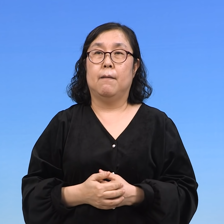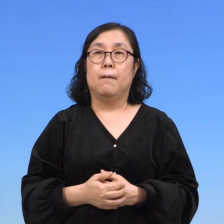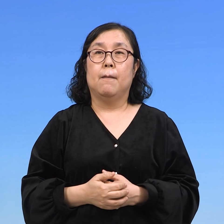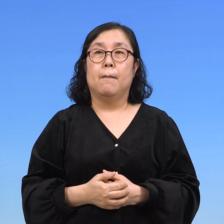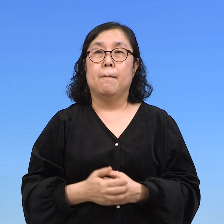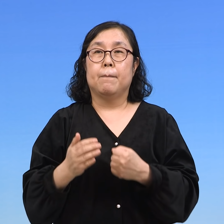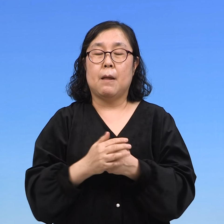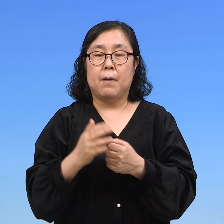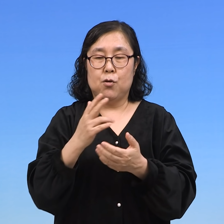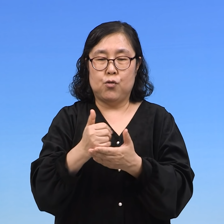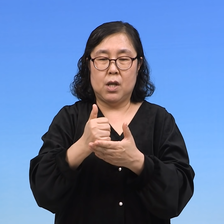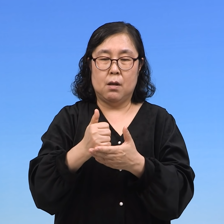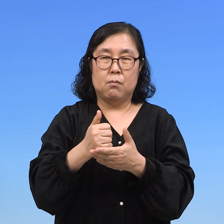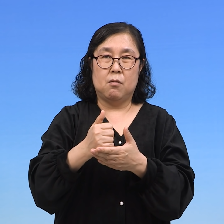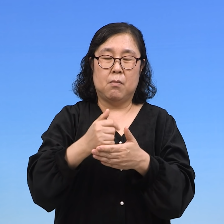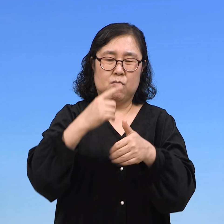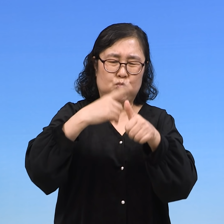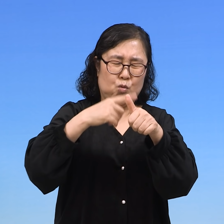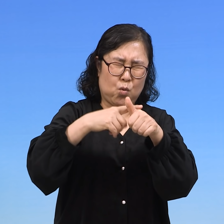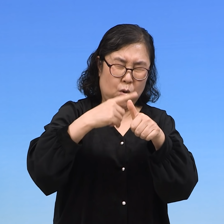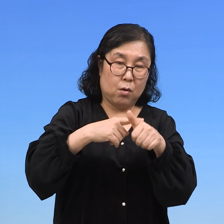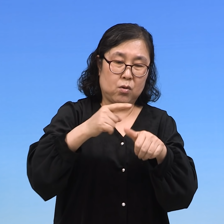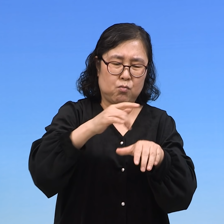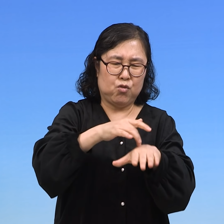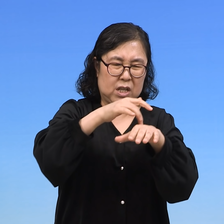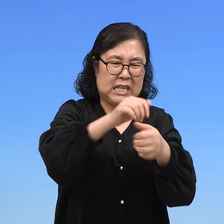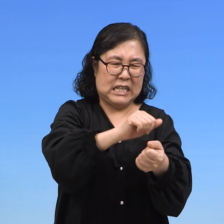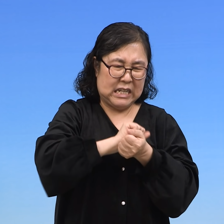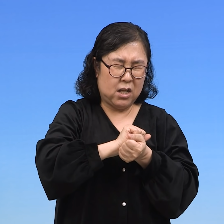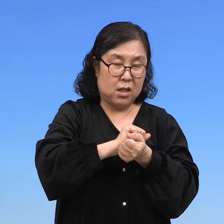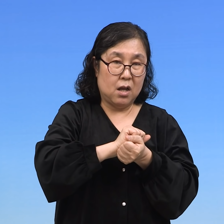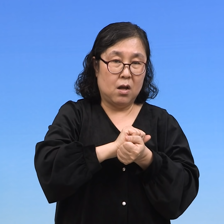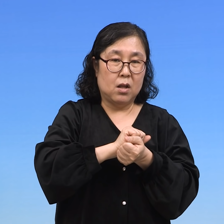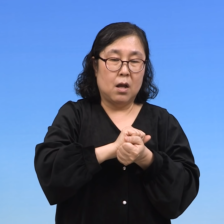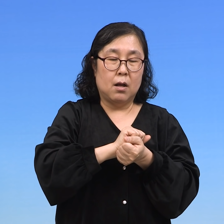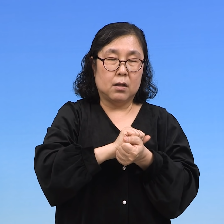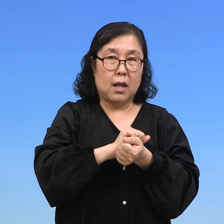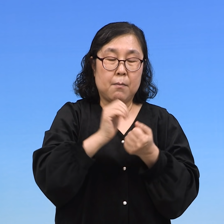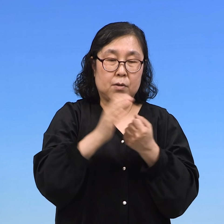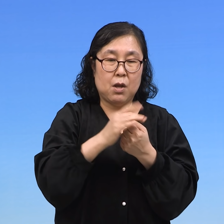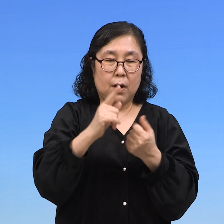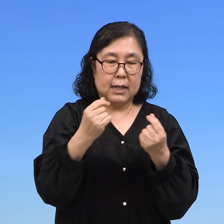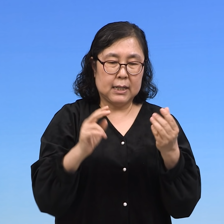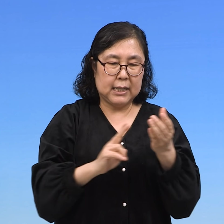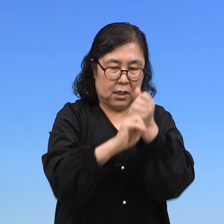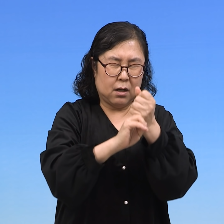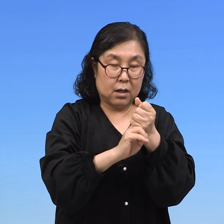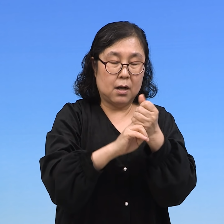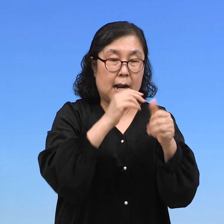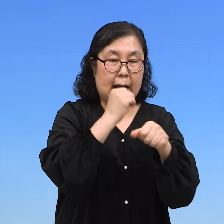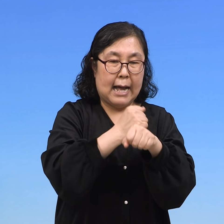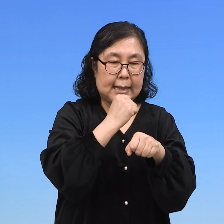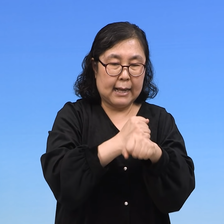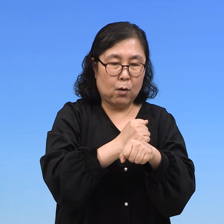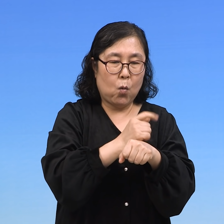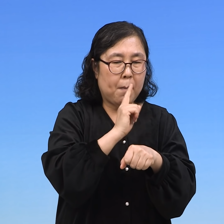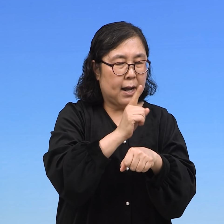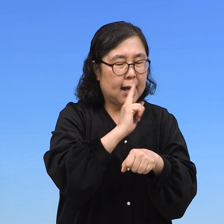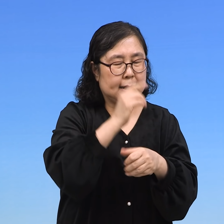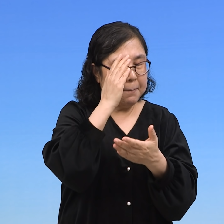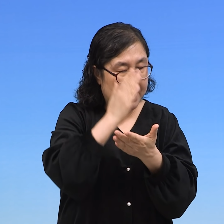주님을 모함하고 귀신 들려서 이렇다 귀신의 마귀가 시켜서 하는 일이다 이런 식으로 어긋장